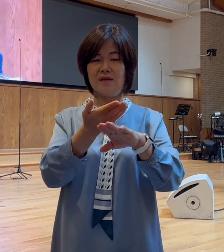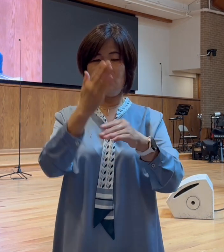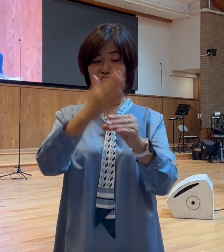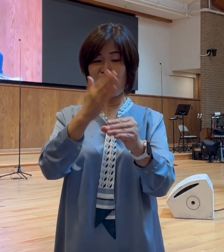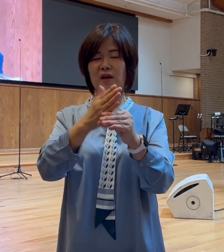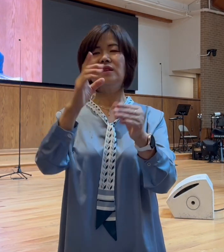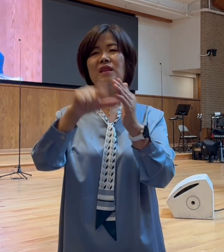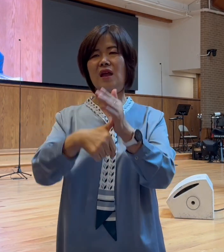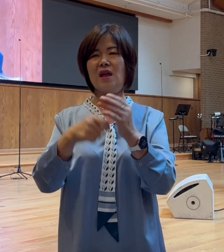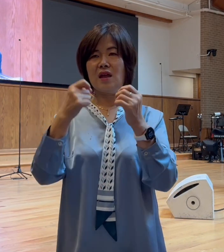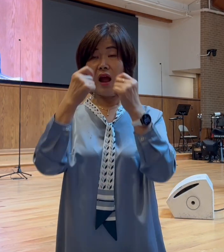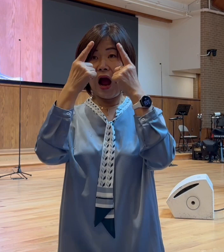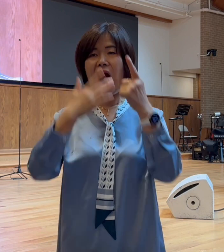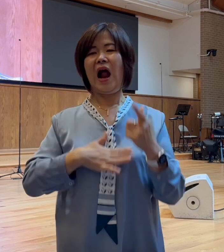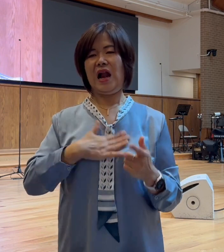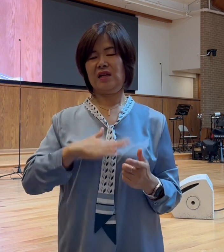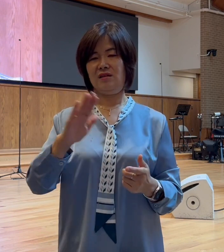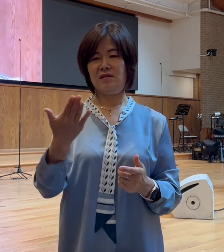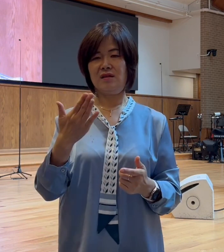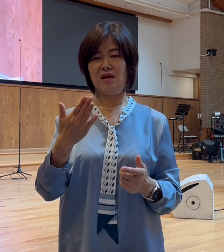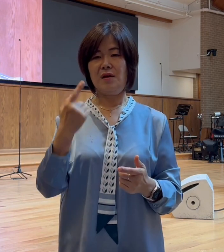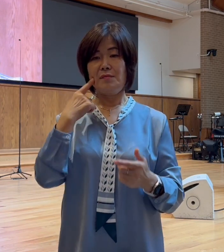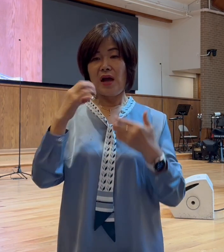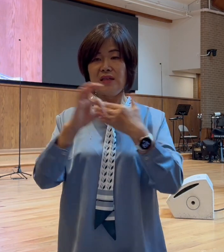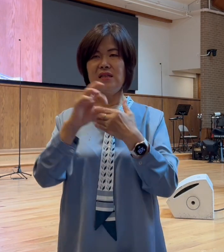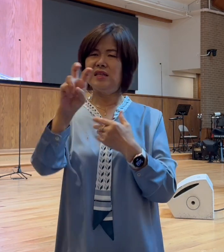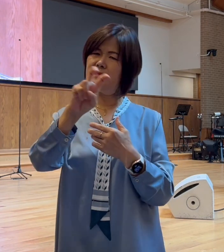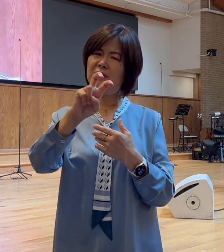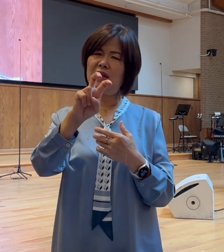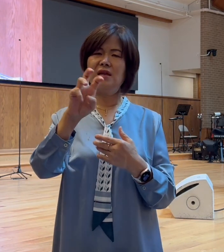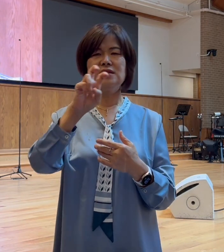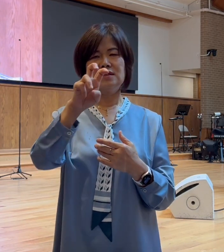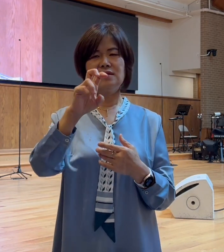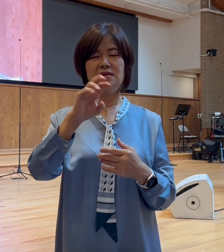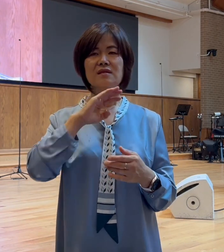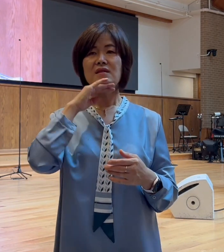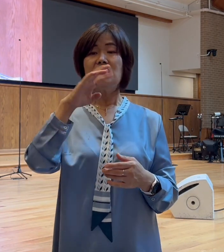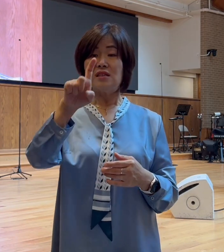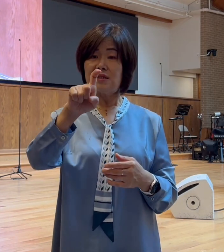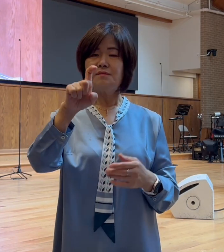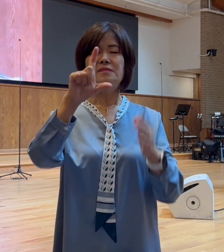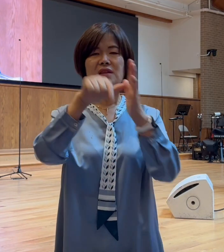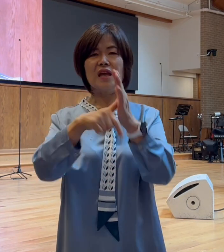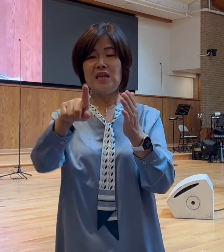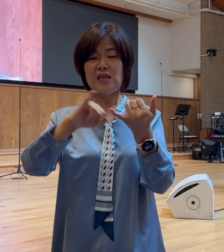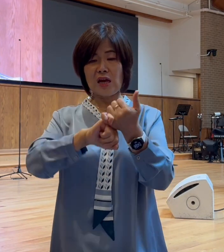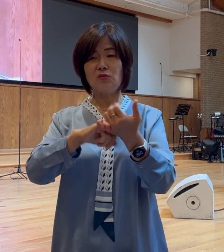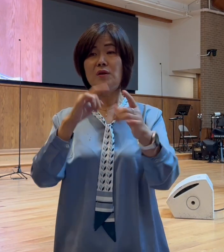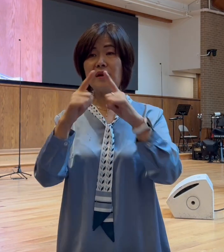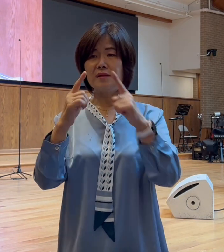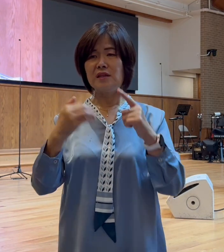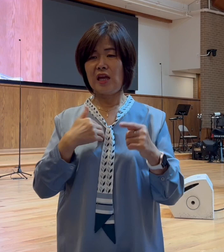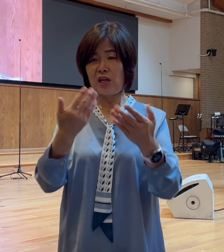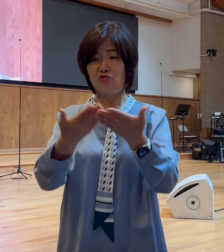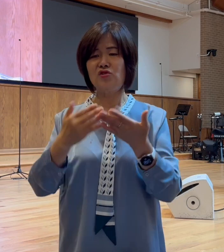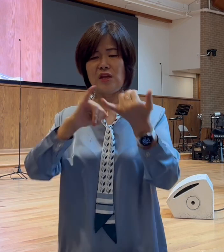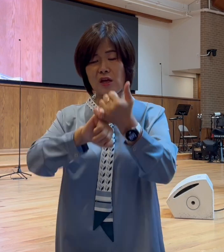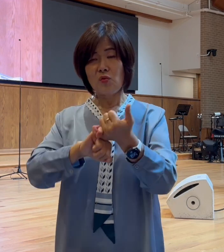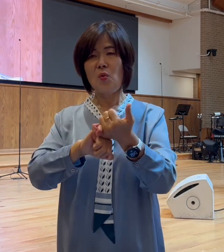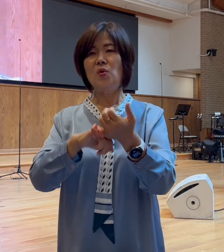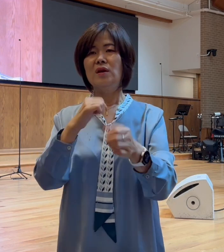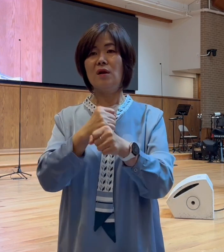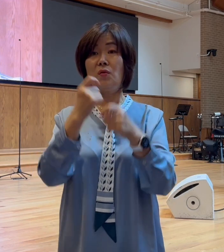깨달았습니다. 제가 만일 20대에 아니면 10대에 이 약속의 말씀이 제게 준 약속이라고